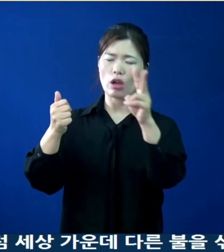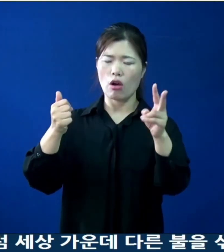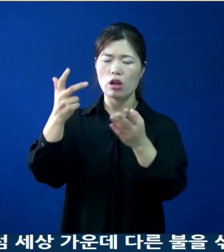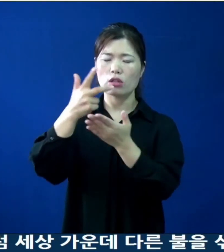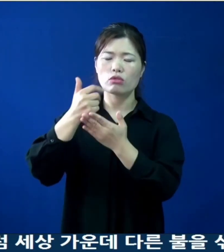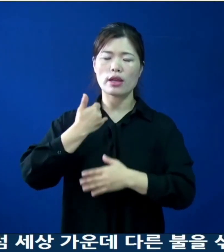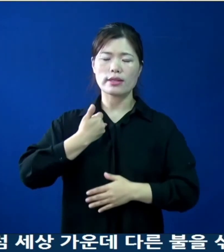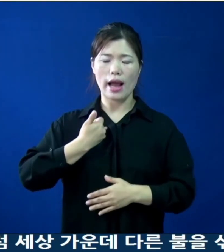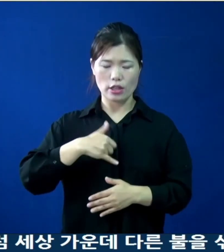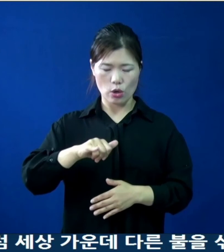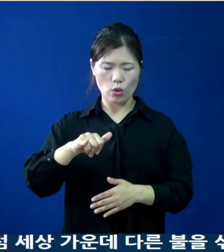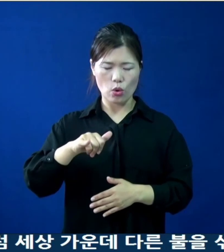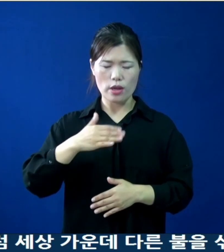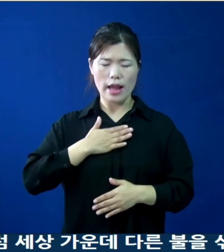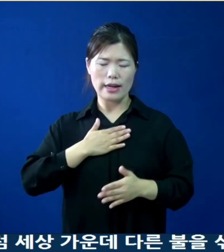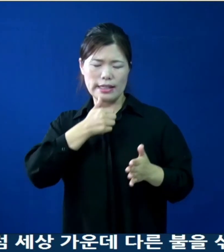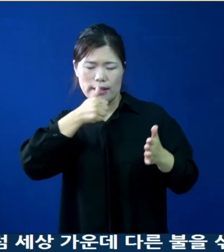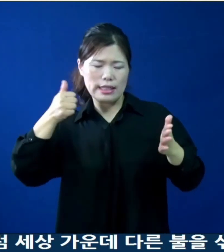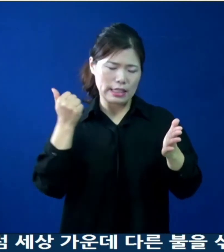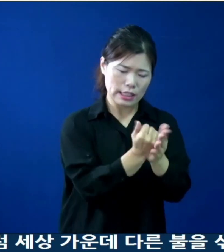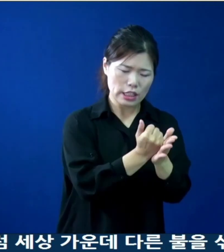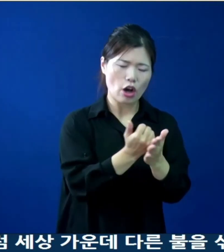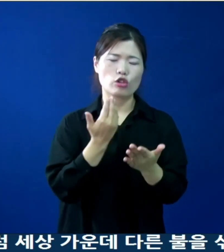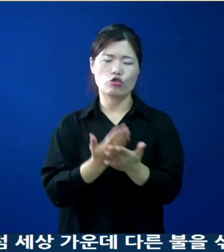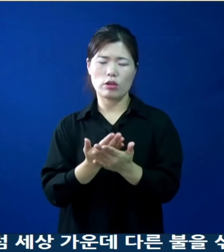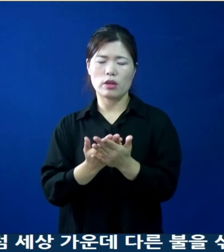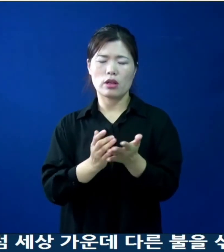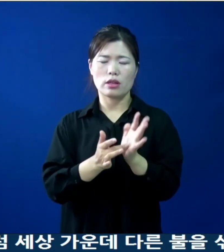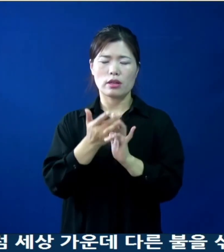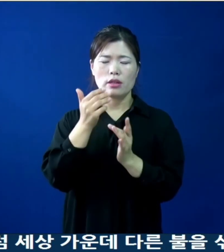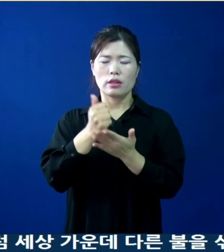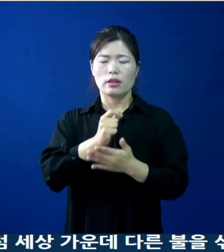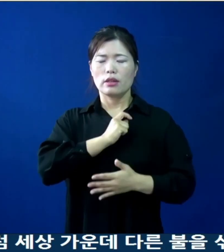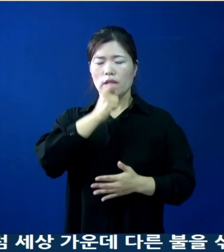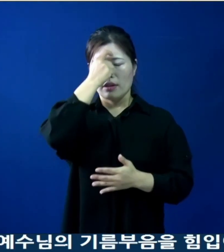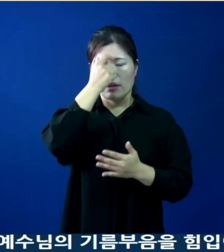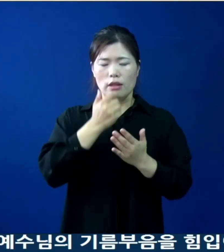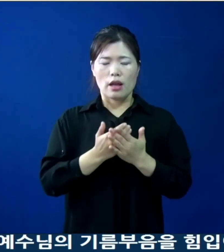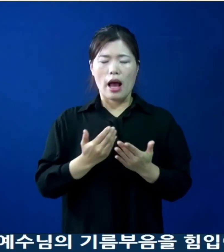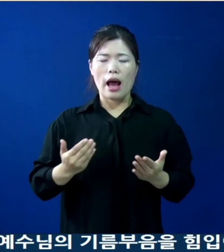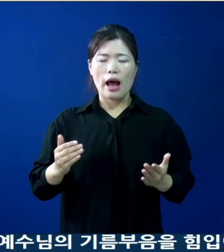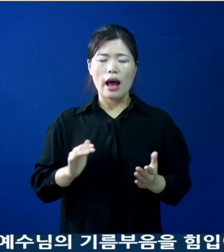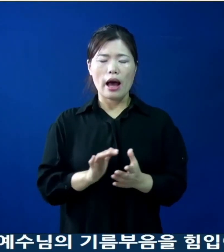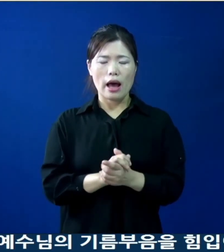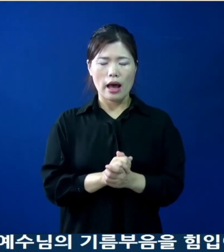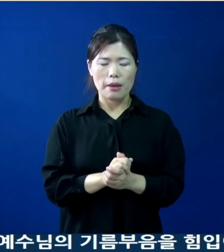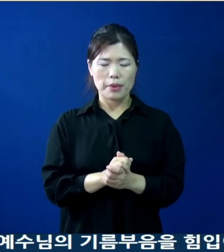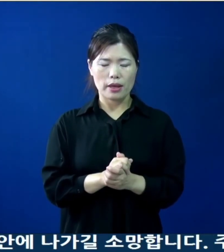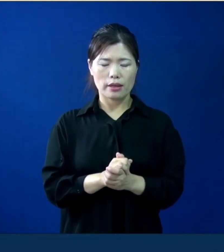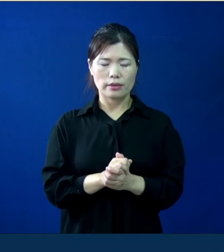자녀로 인쳐 주시옵소서. 예수님 이름으로 기도하옵나이다. 아멘.